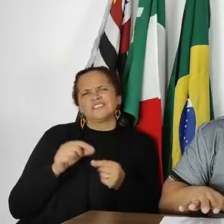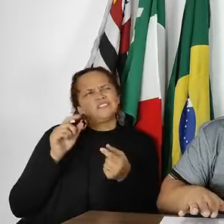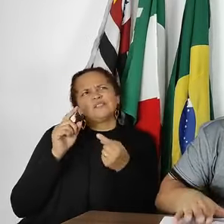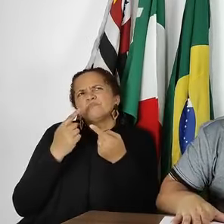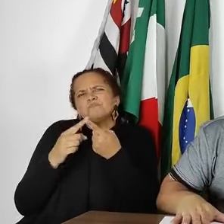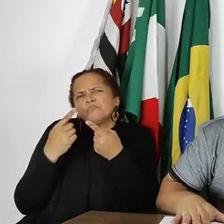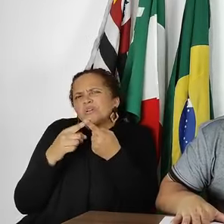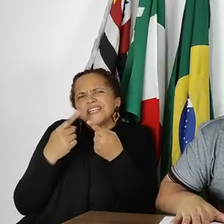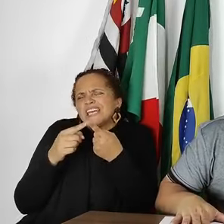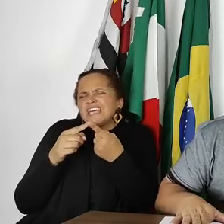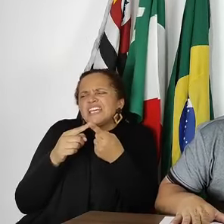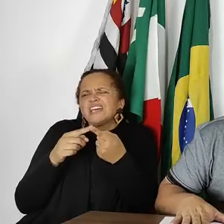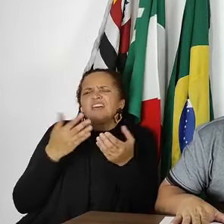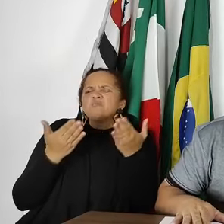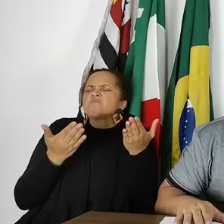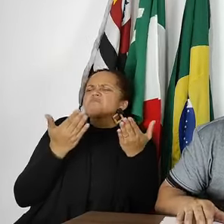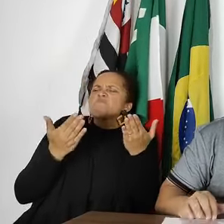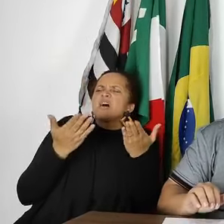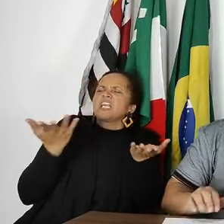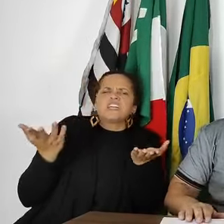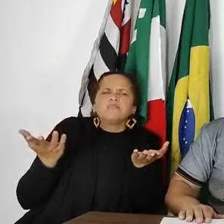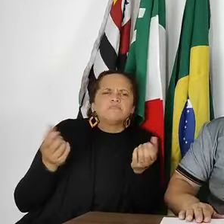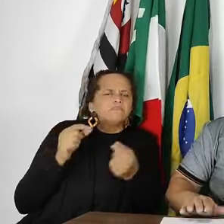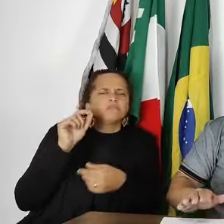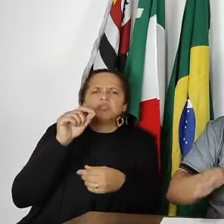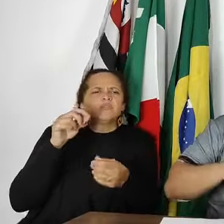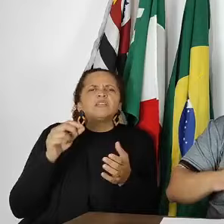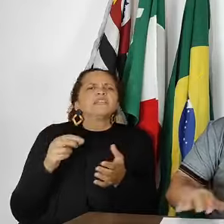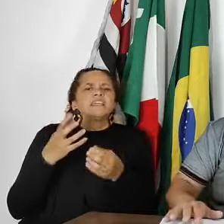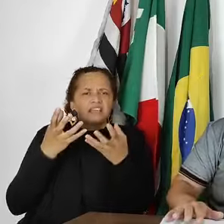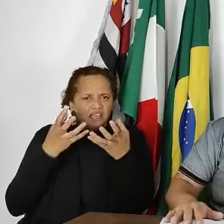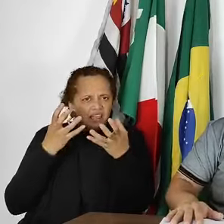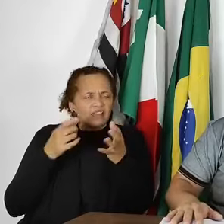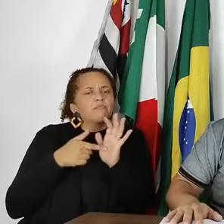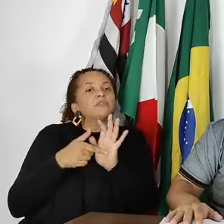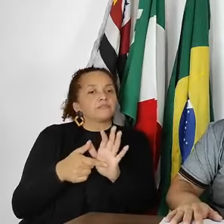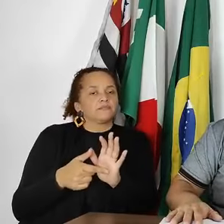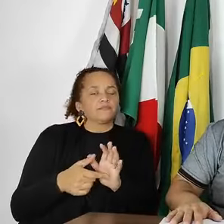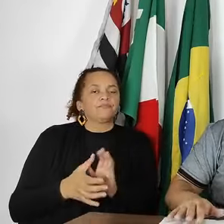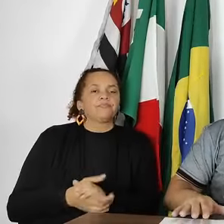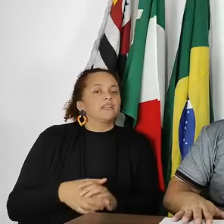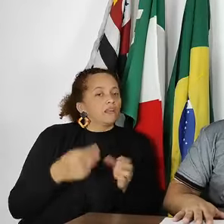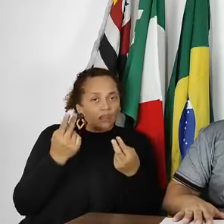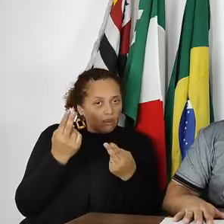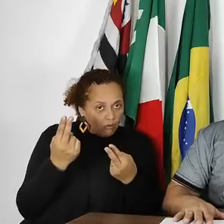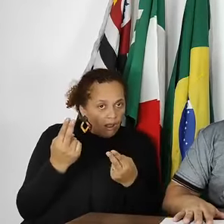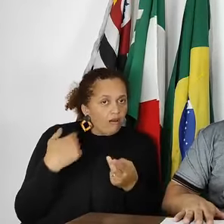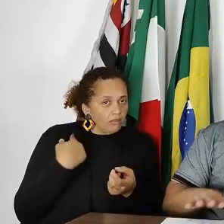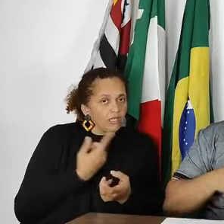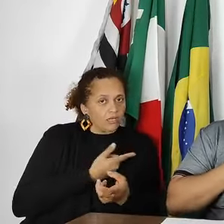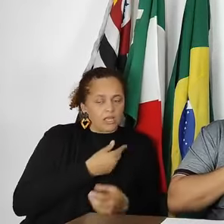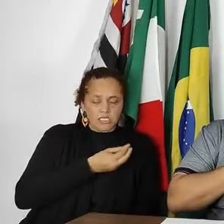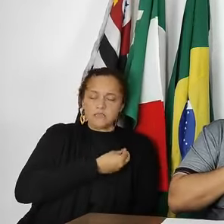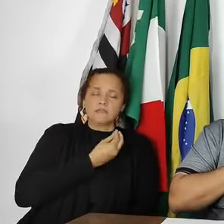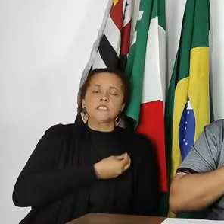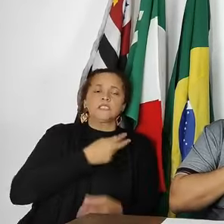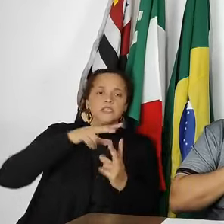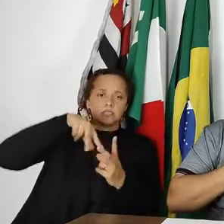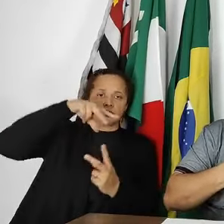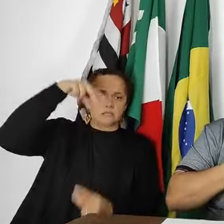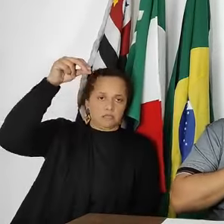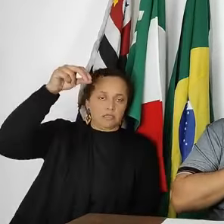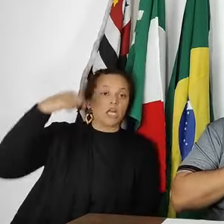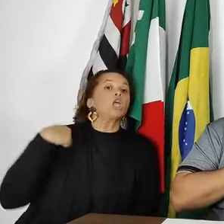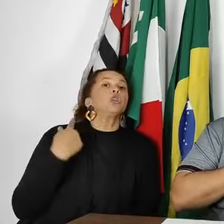você quer dizer com isso? Trazendo para o lado espiritual, né? Nós somos o